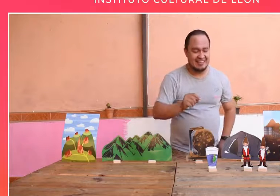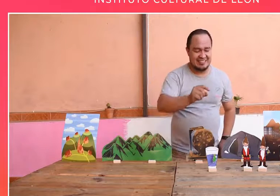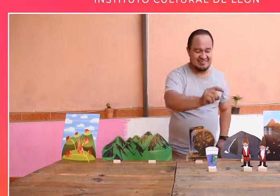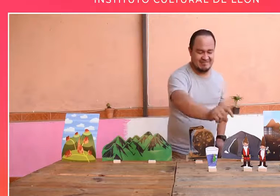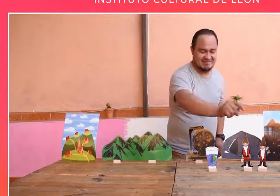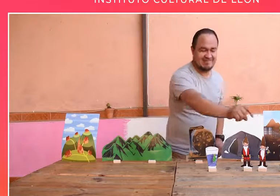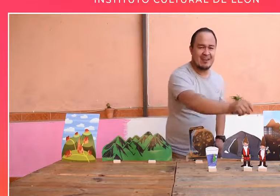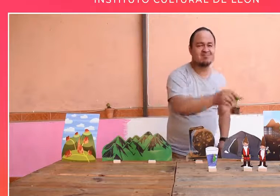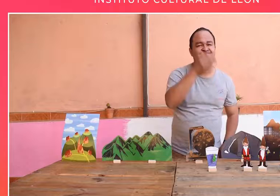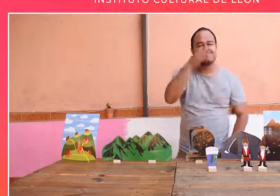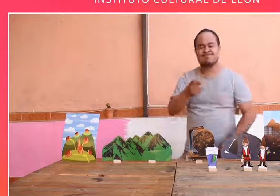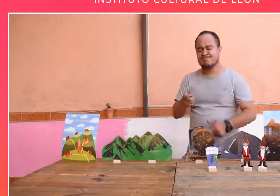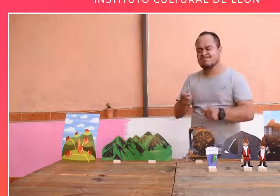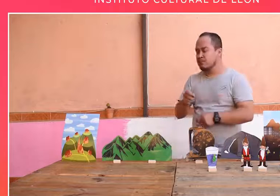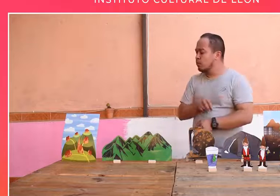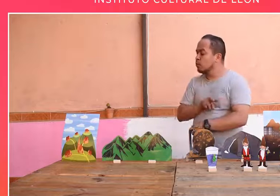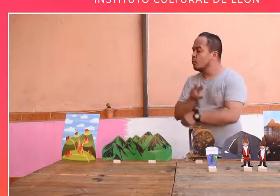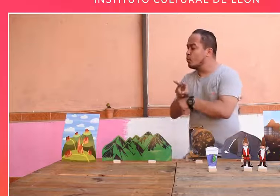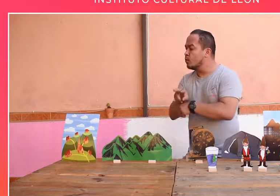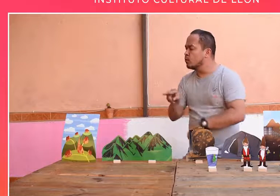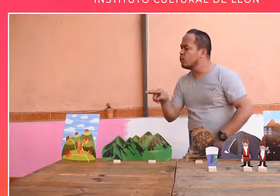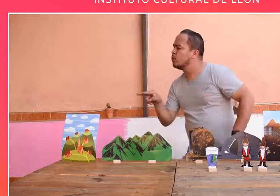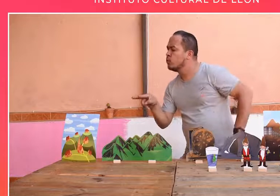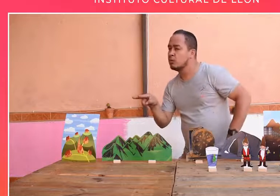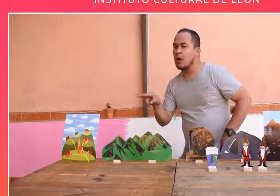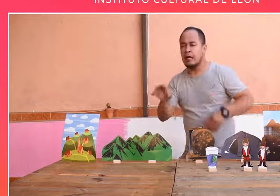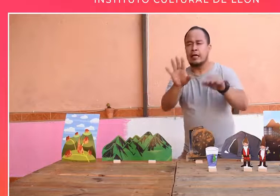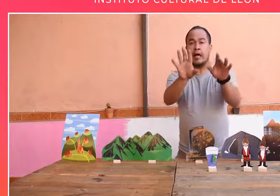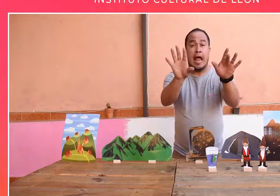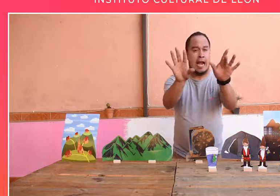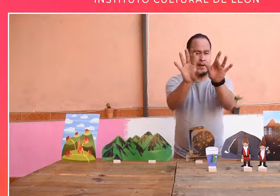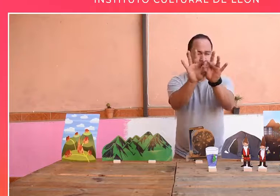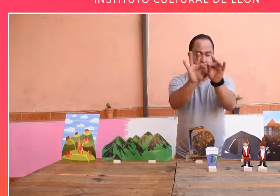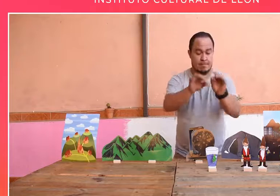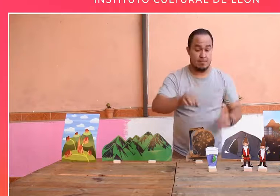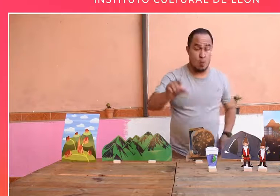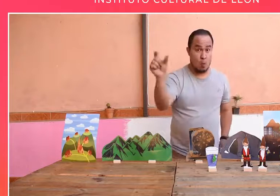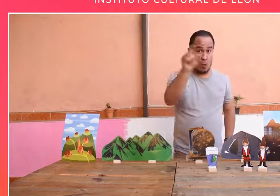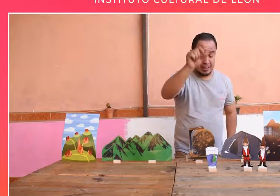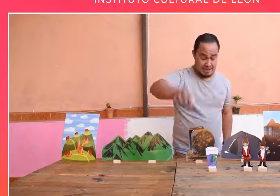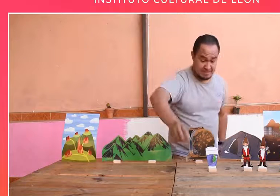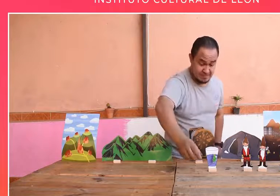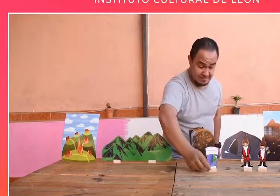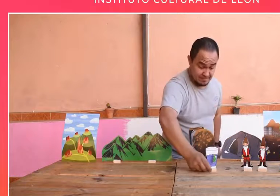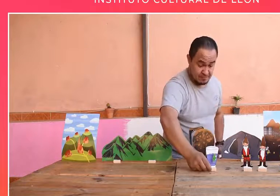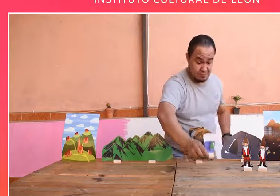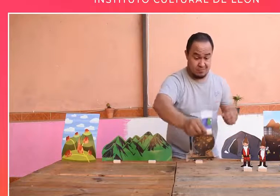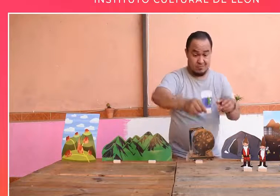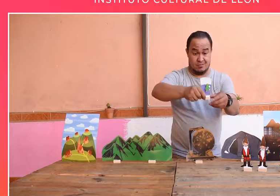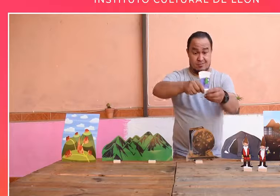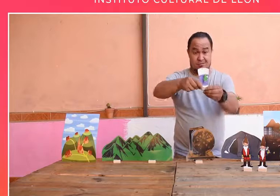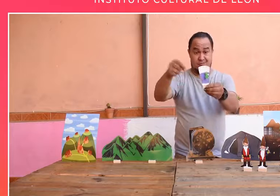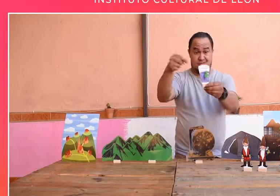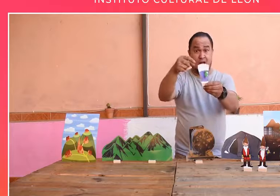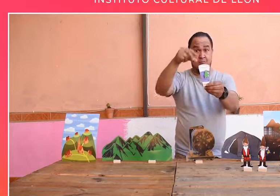Cuando el sapo estaba arriba del vaso, significaba que afuera, en las montañas, había